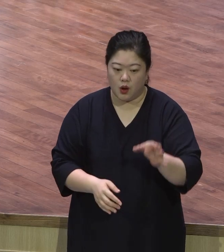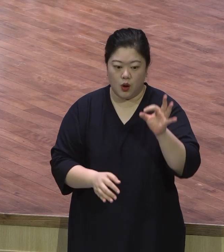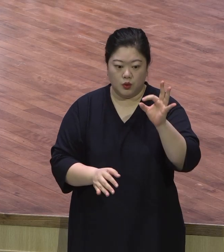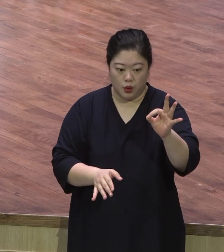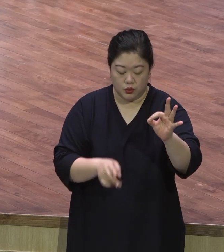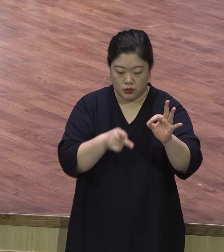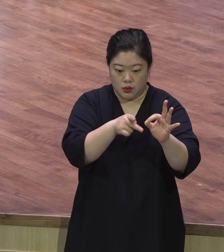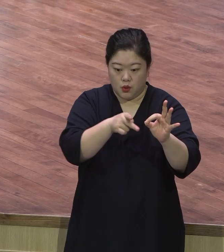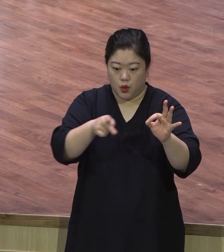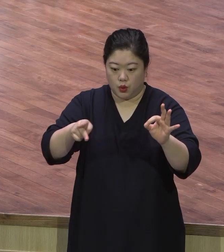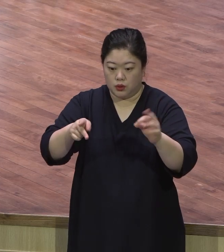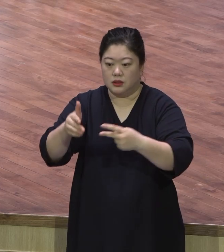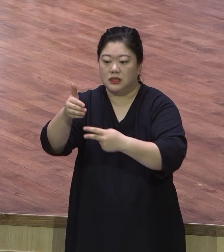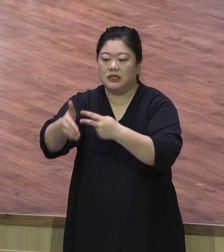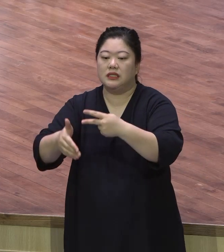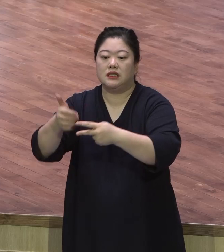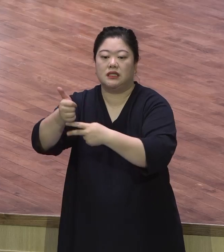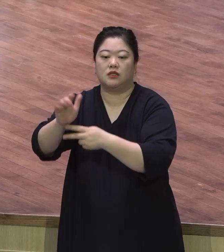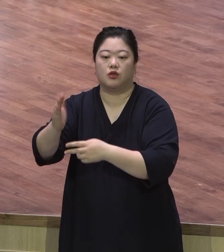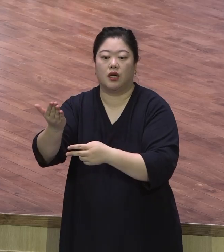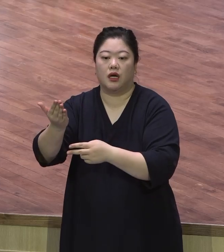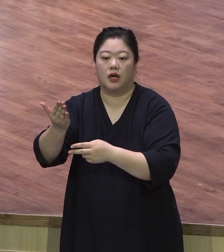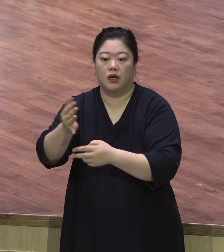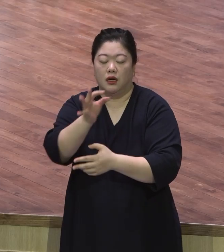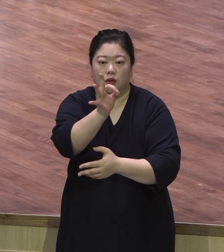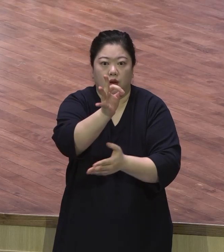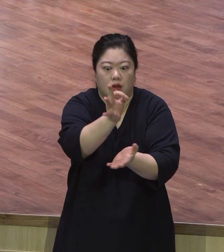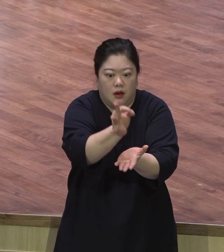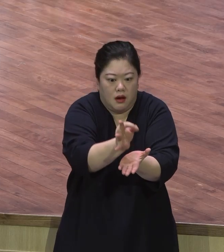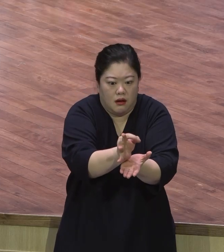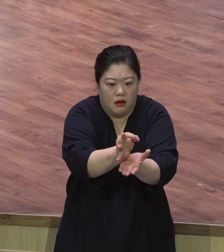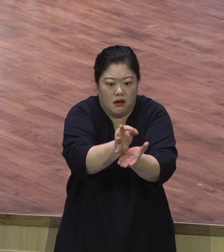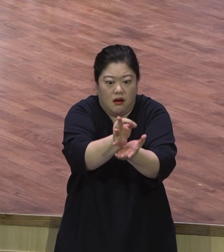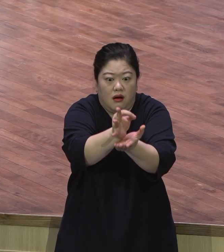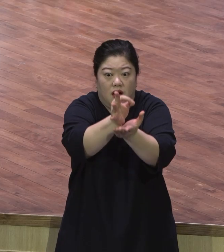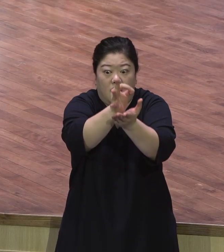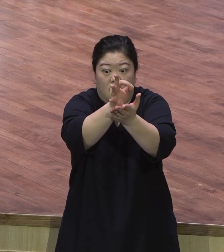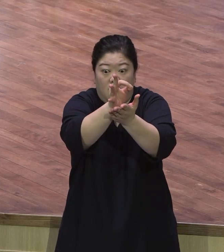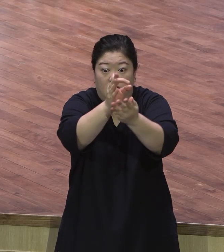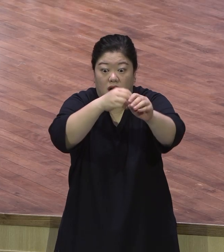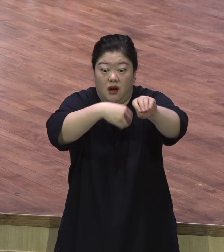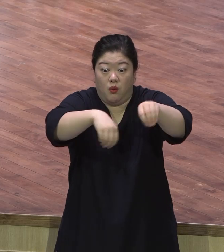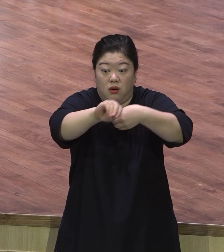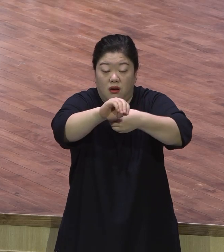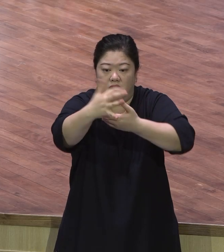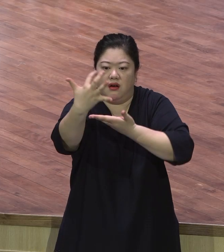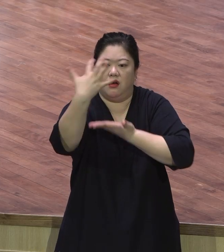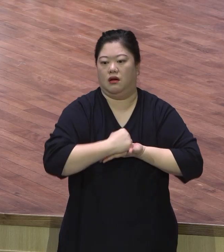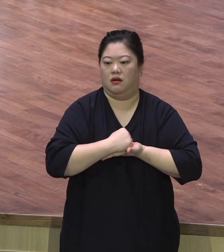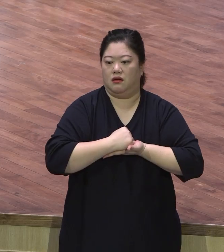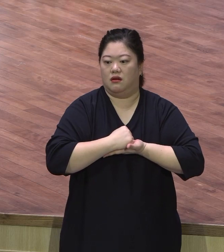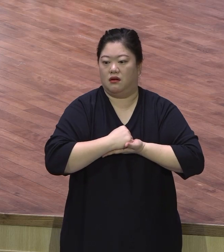신이 되어 돈이 신이 되어 인간을 지배한다 마몬